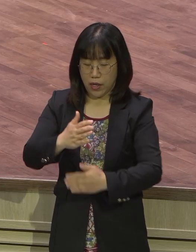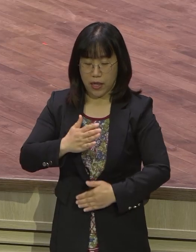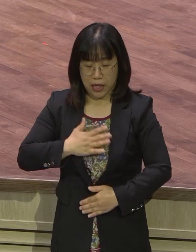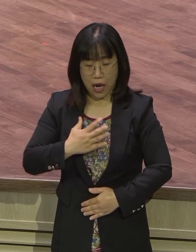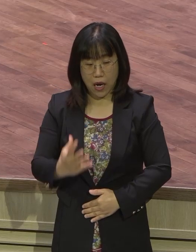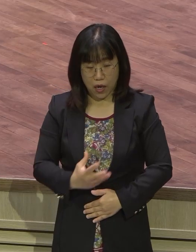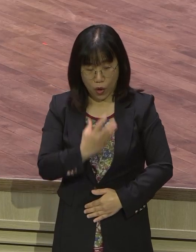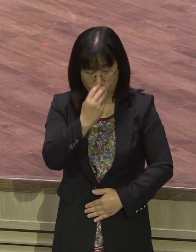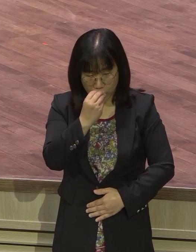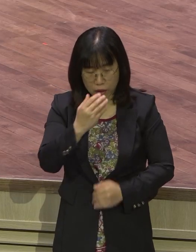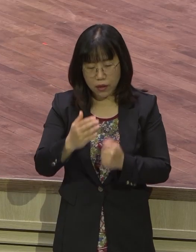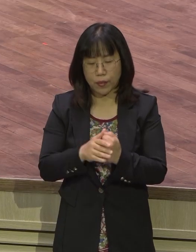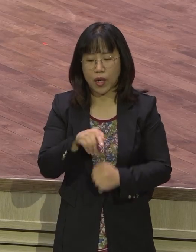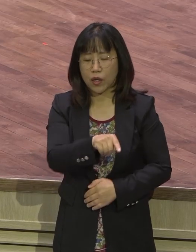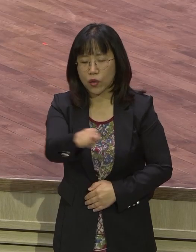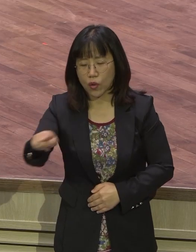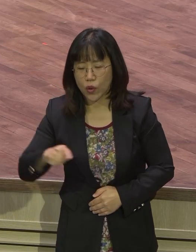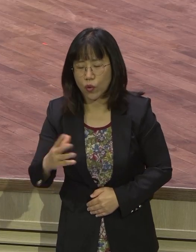너희도 거룩할지어다